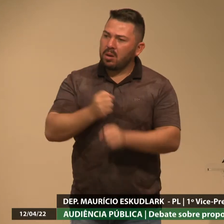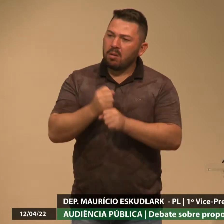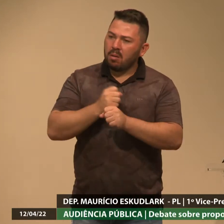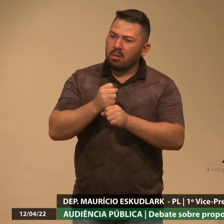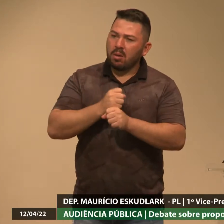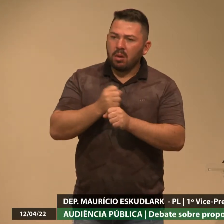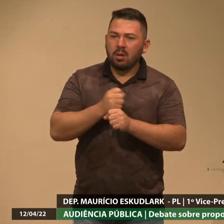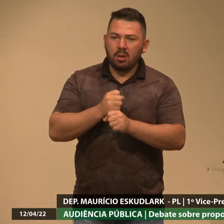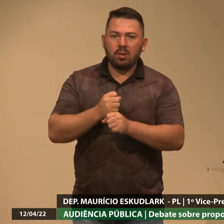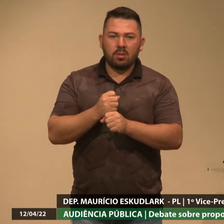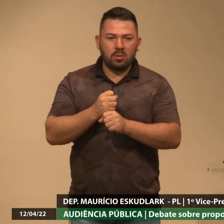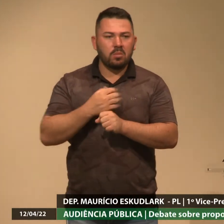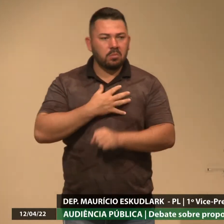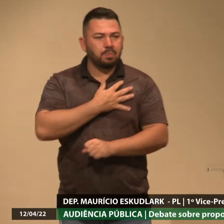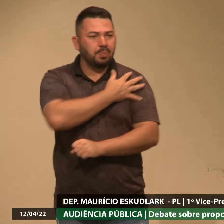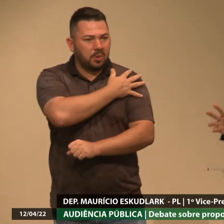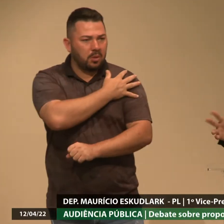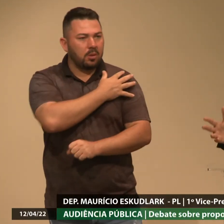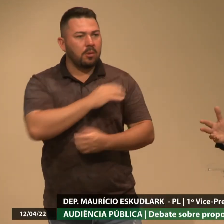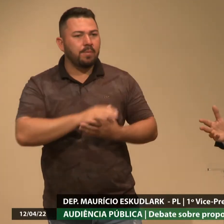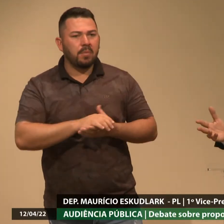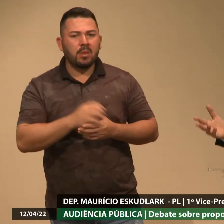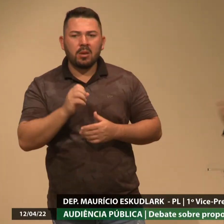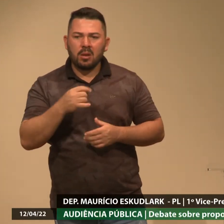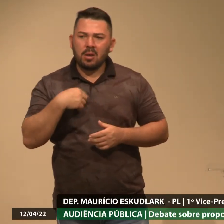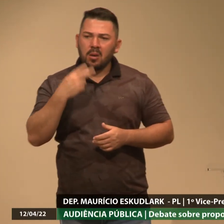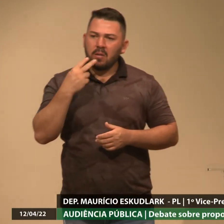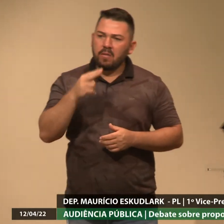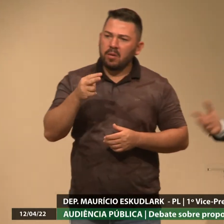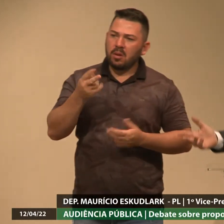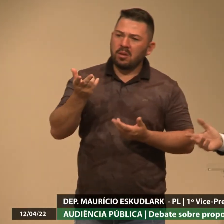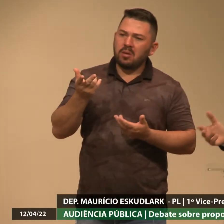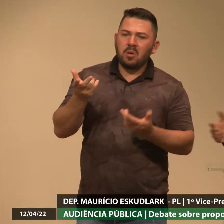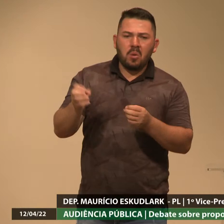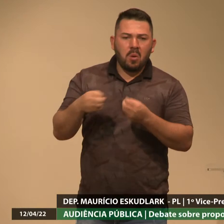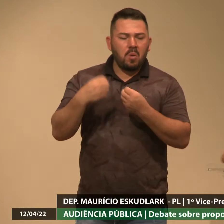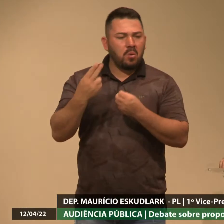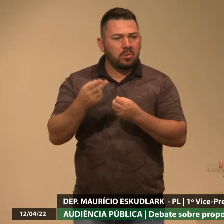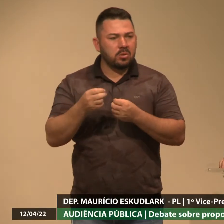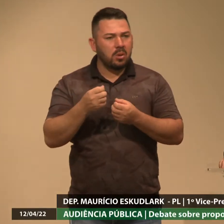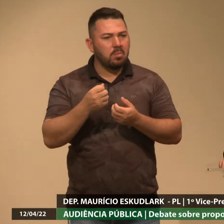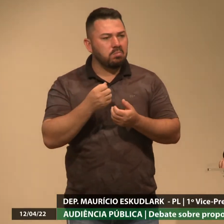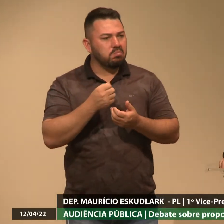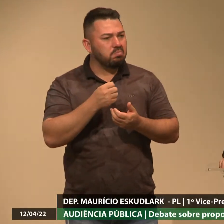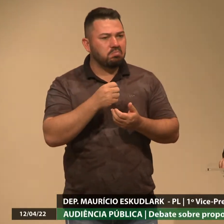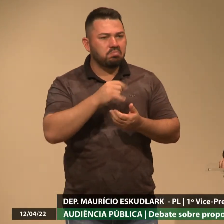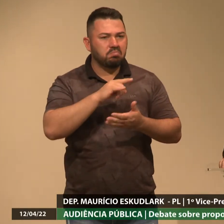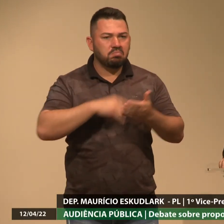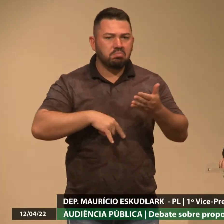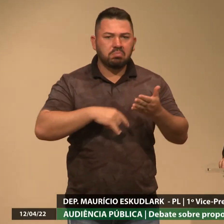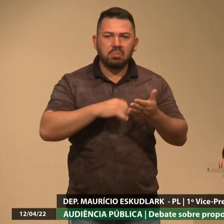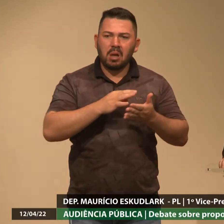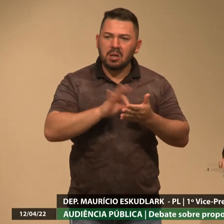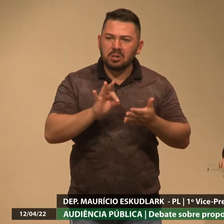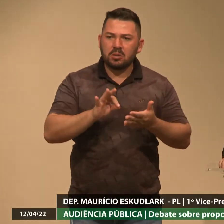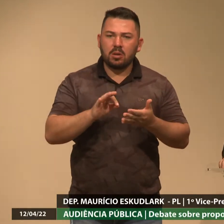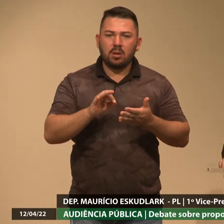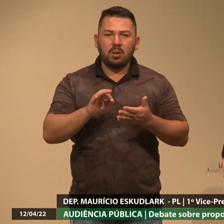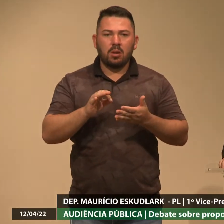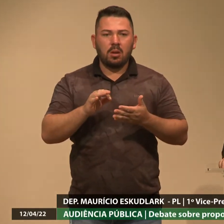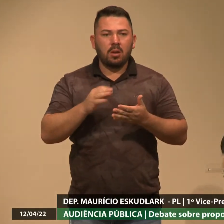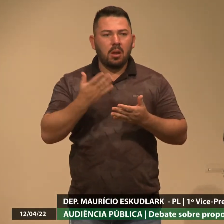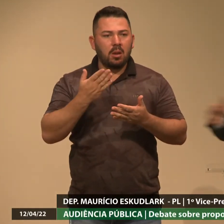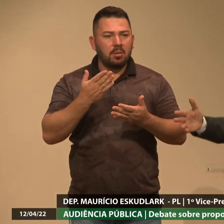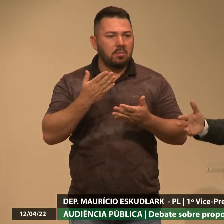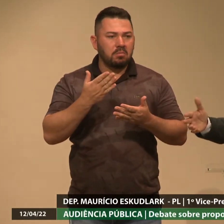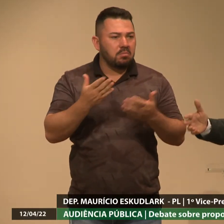delegado de polícia e se eu vi o seu registrei algum caso de crime